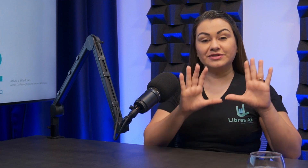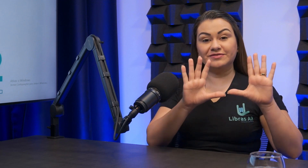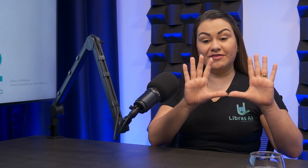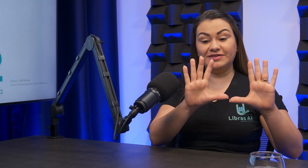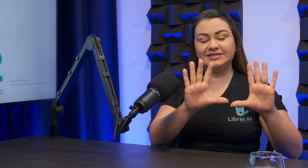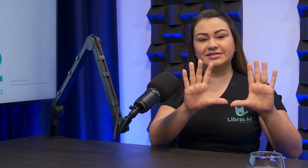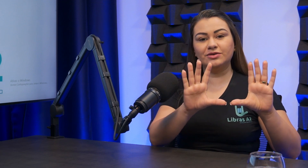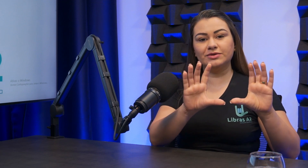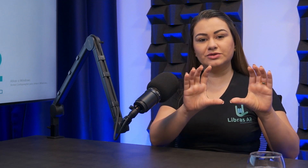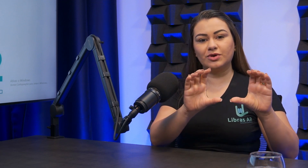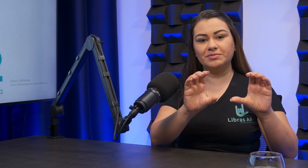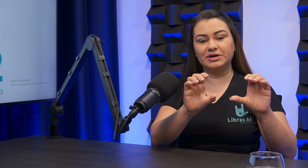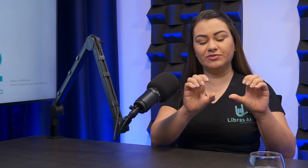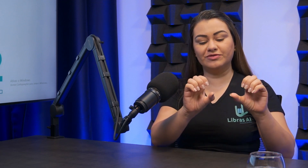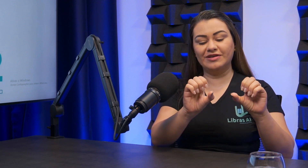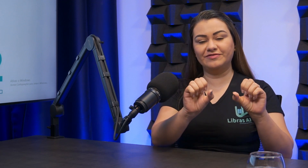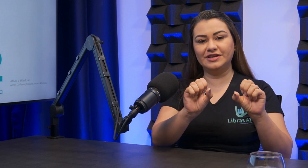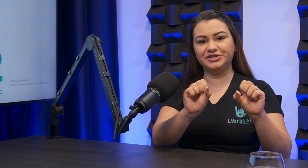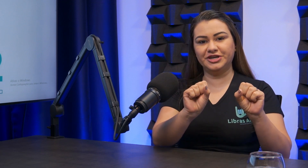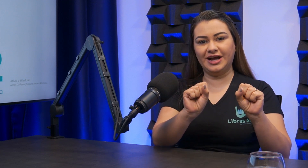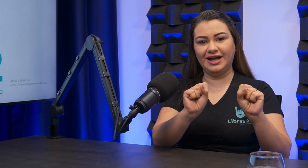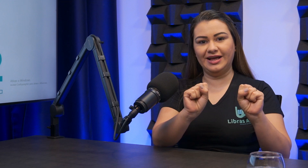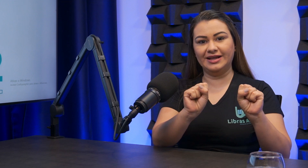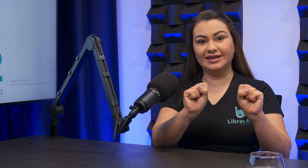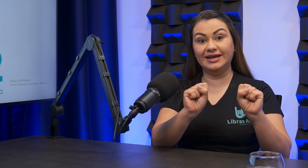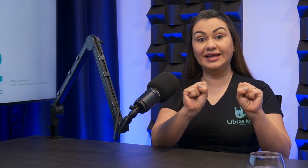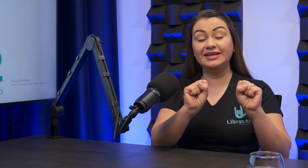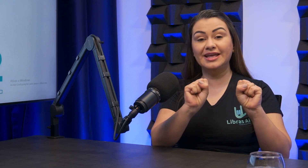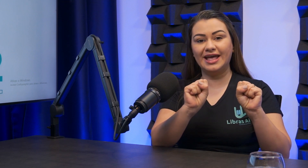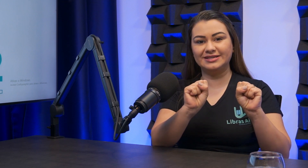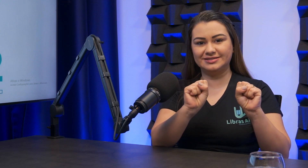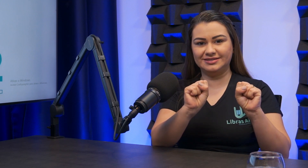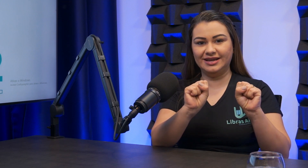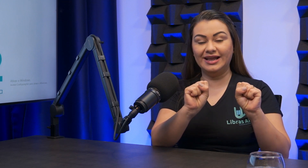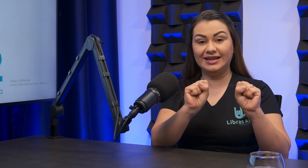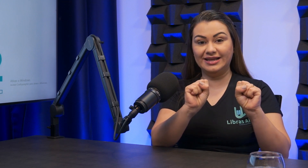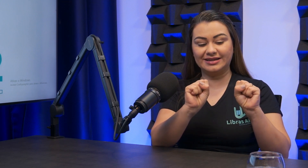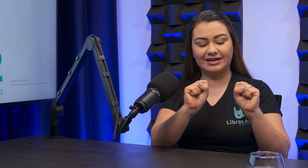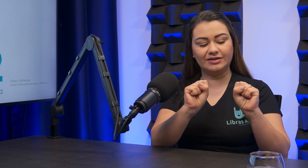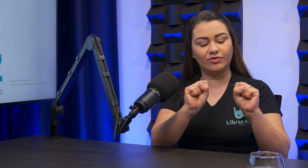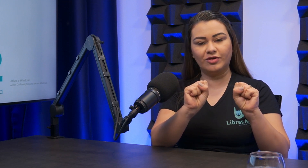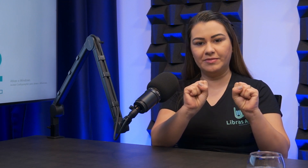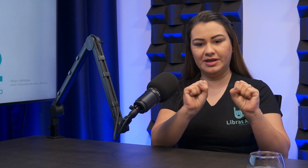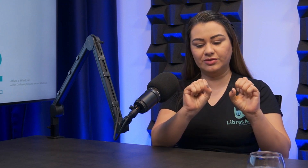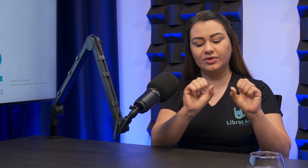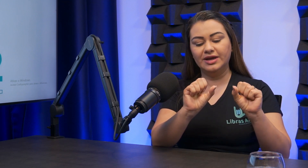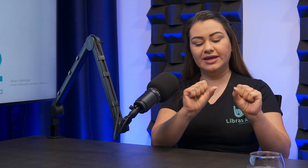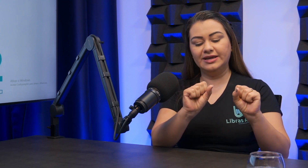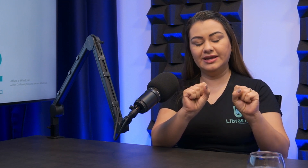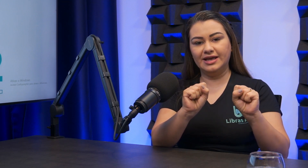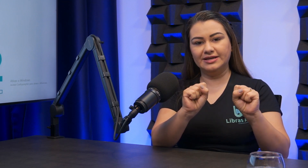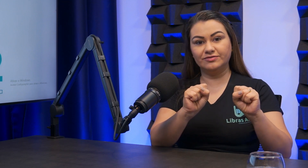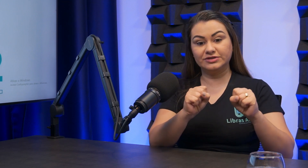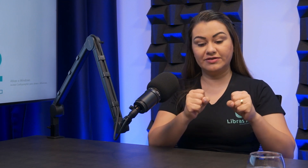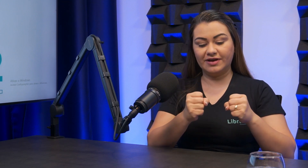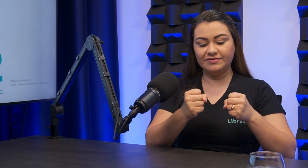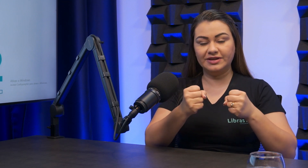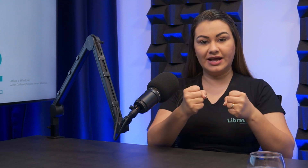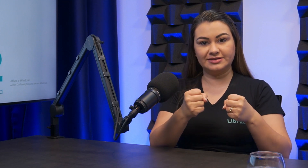vai fazer assim com a sua mão, vai fechar ela em S, né? A letra lá do alfabeto em S. Você vai virar assim